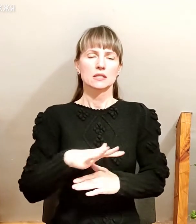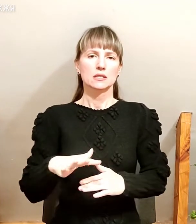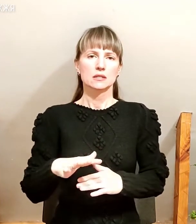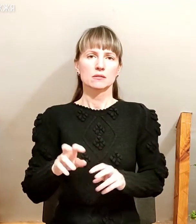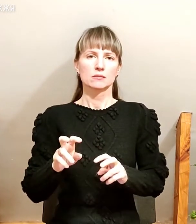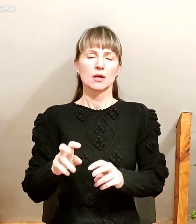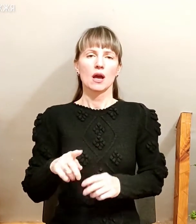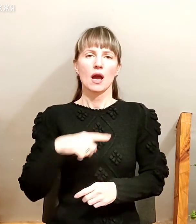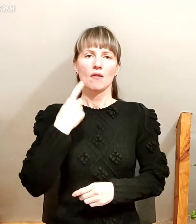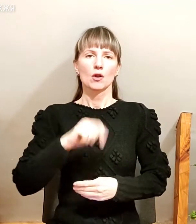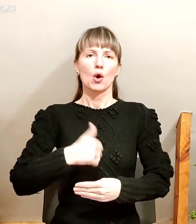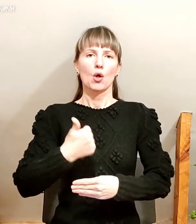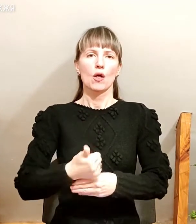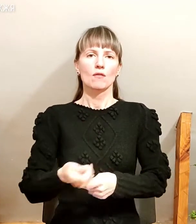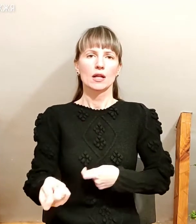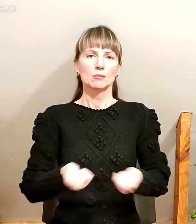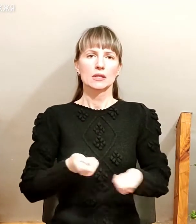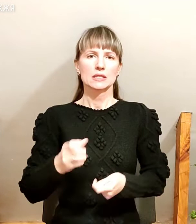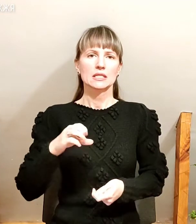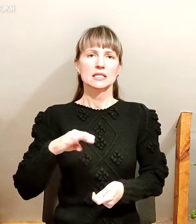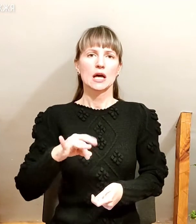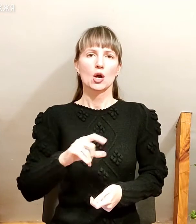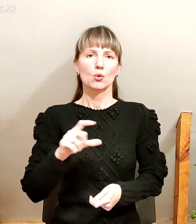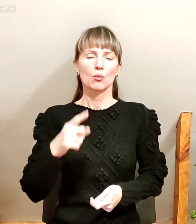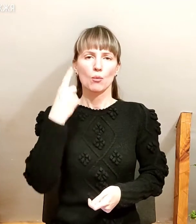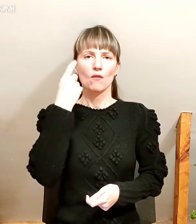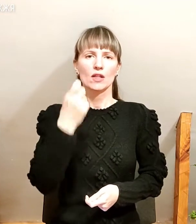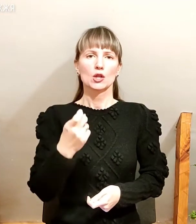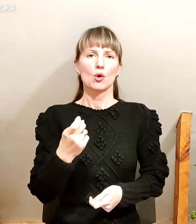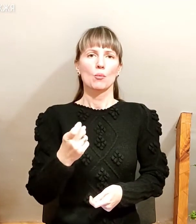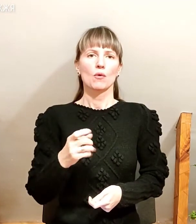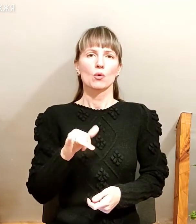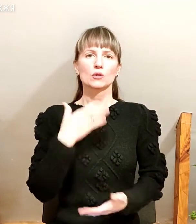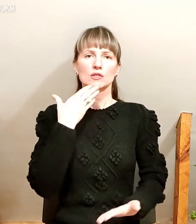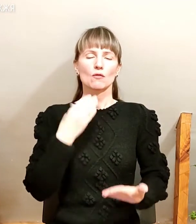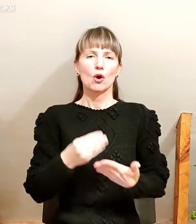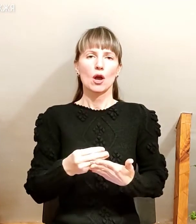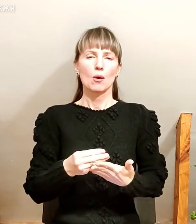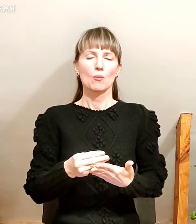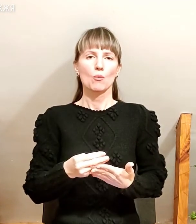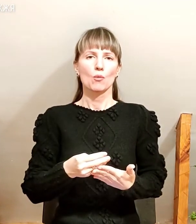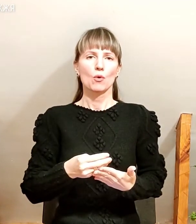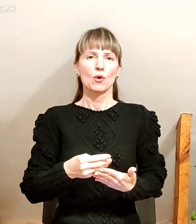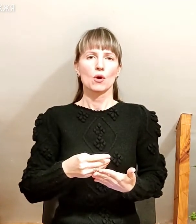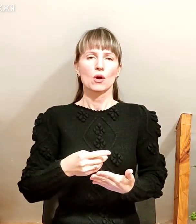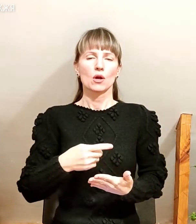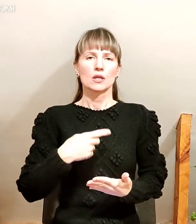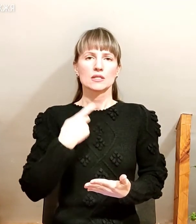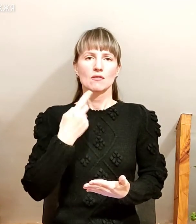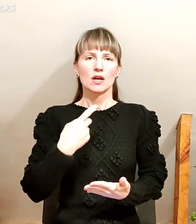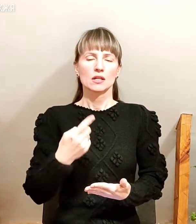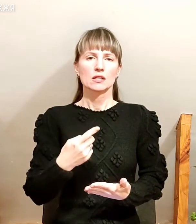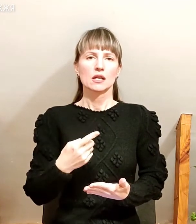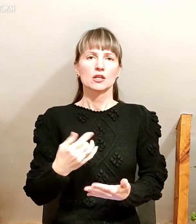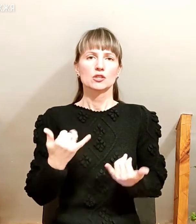обласної адміністрації Олександр Старох. Також, як він повідомив у своєму зверненні, що наразі в місті немає електрики, її